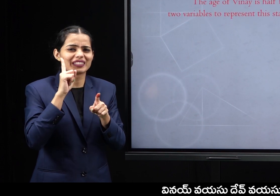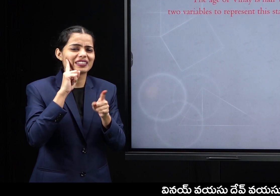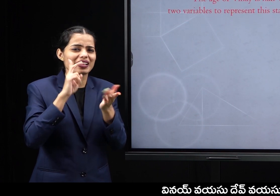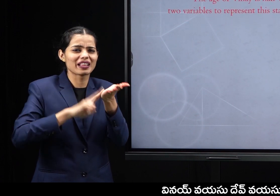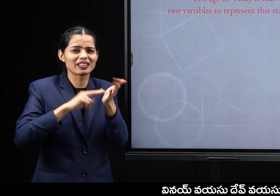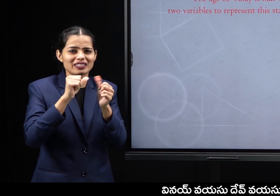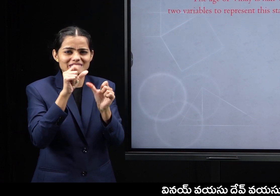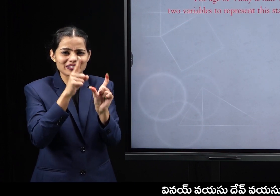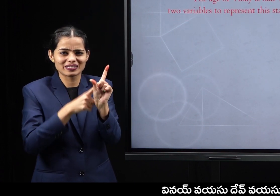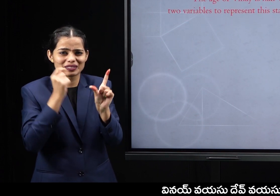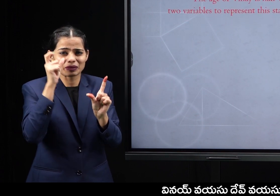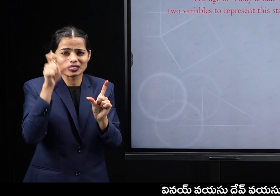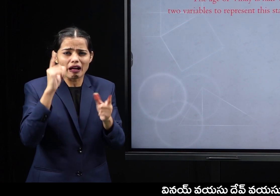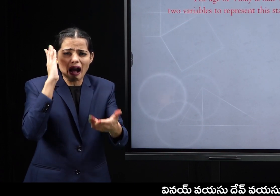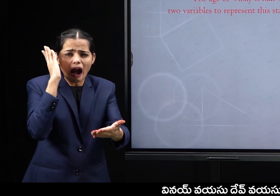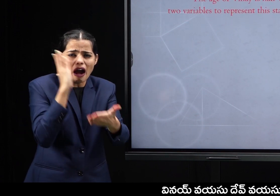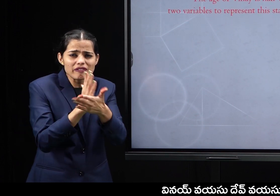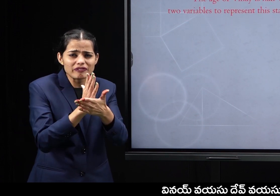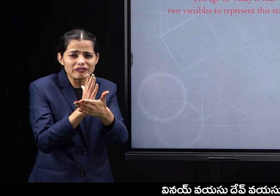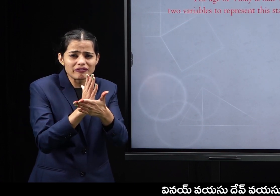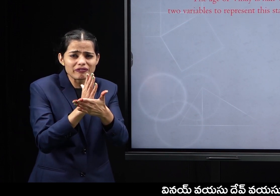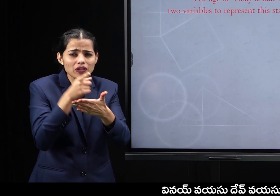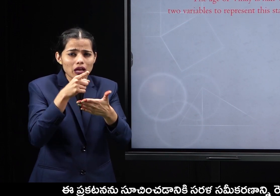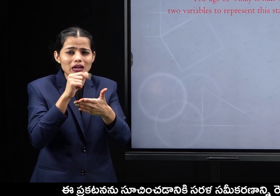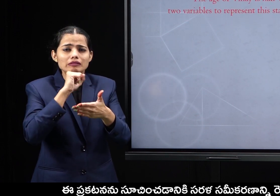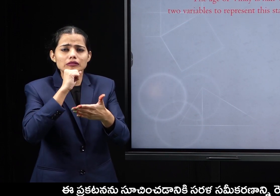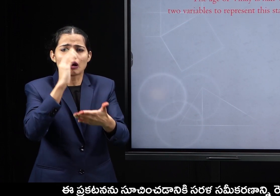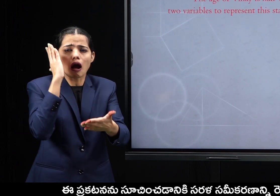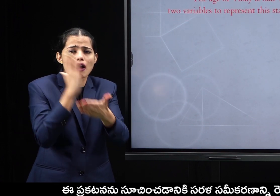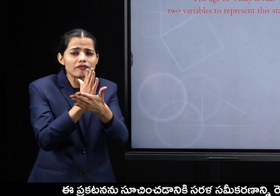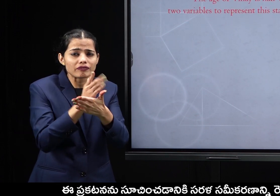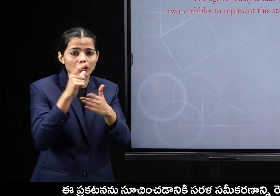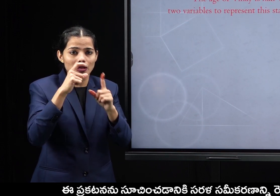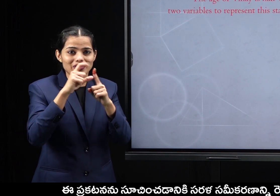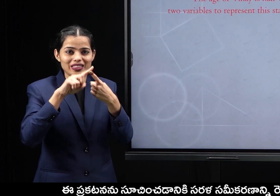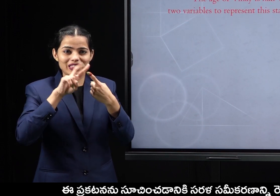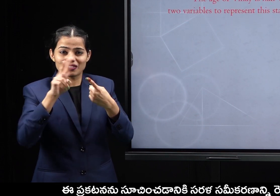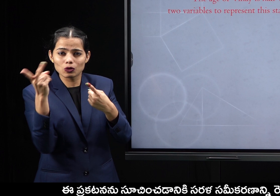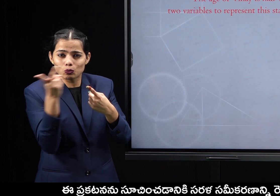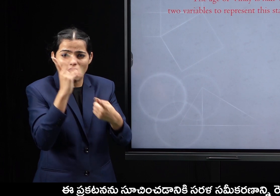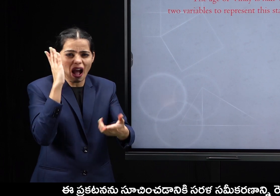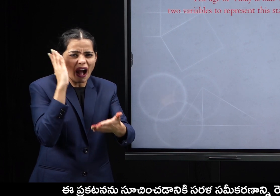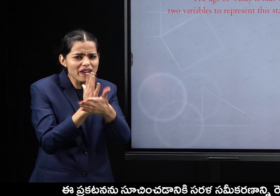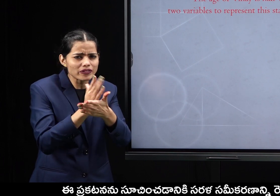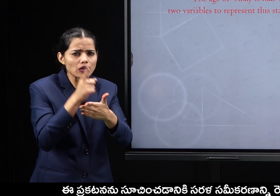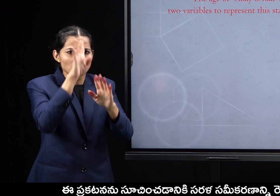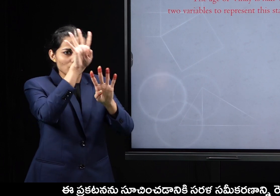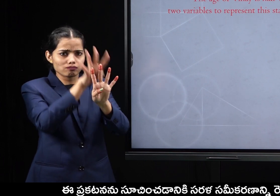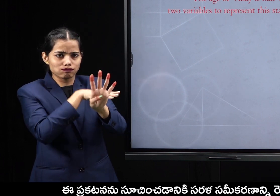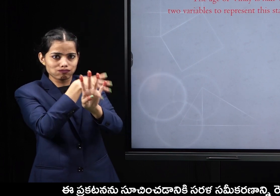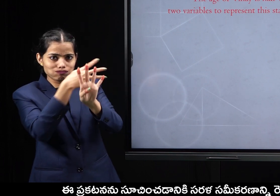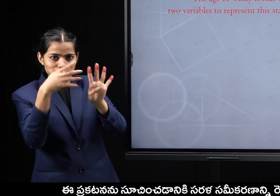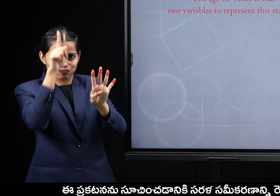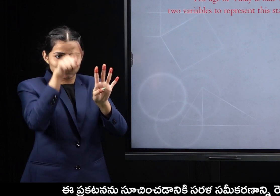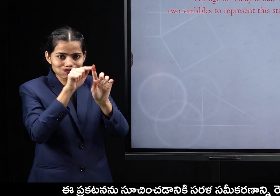వినయ్ వయసు దేవ్ వయసులో సగం. ఈ ప్రకటనని సూచించడానికి సరళ సమీకరణాన్ని రెండు వేరియబుల్స్లో